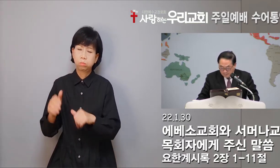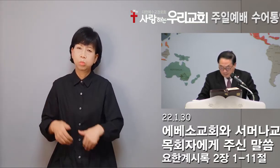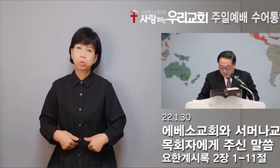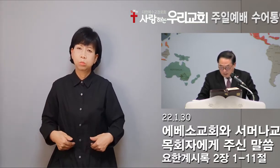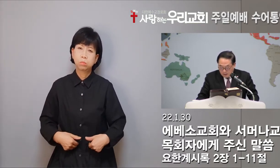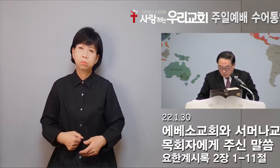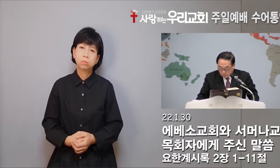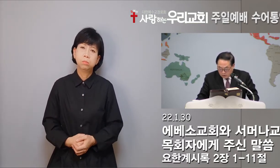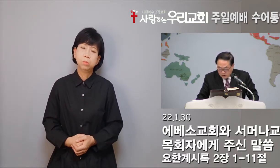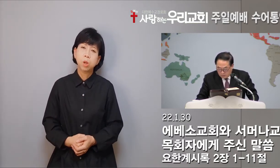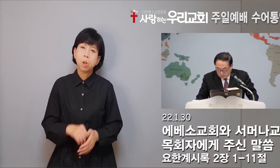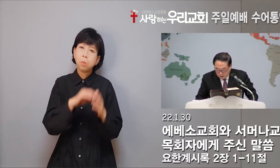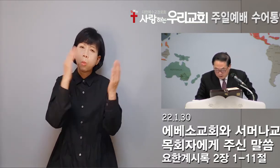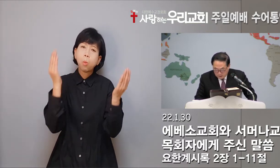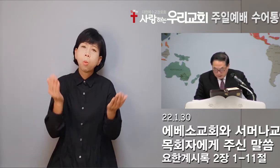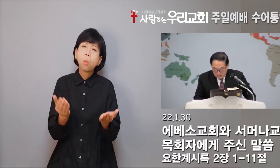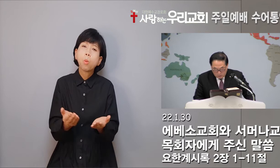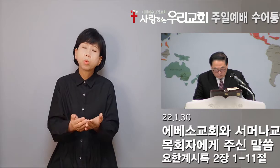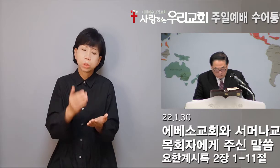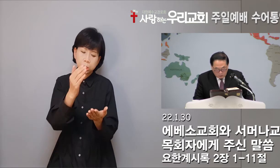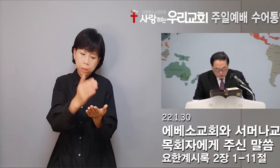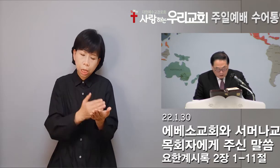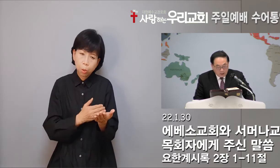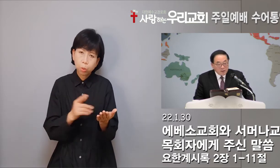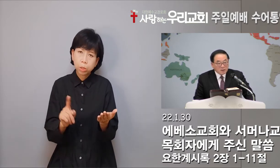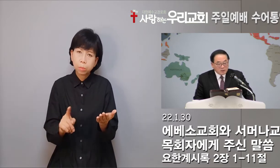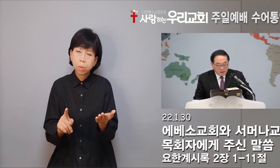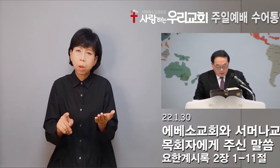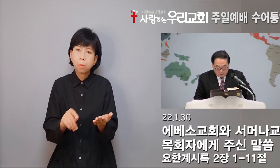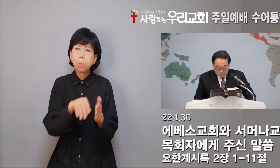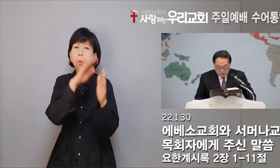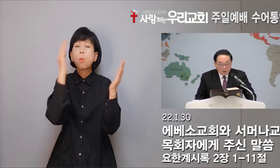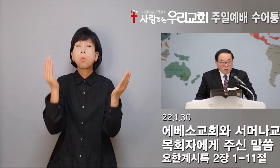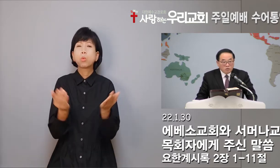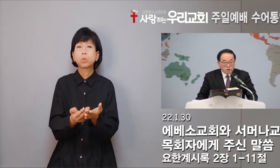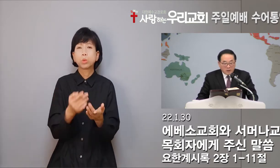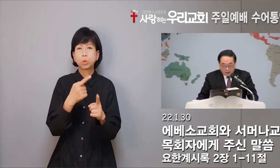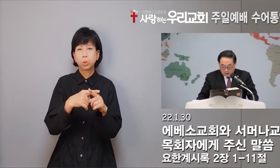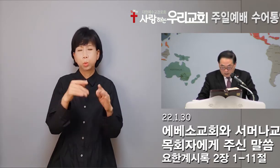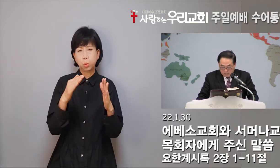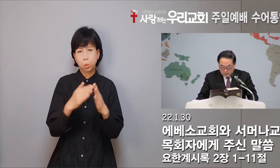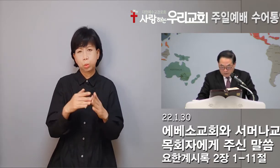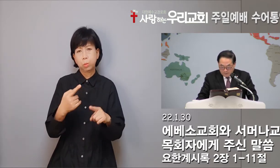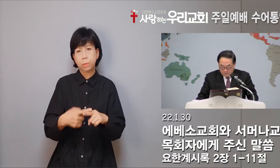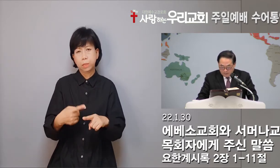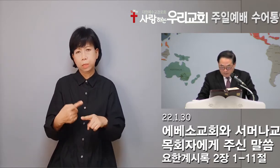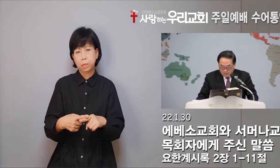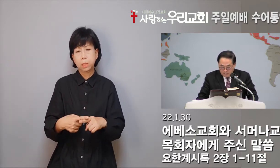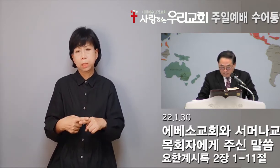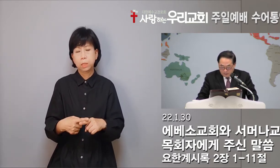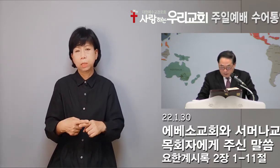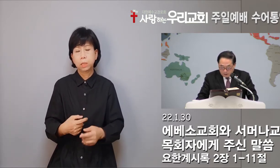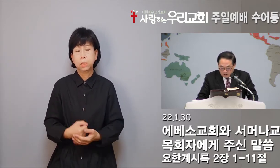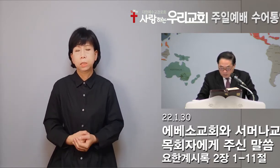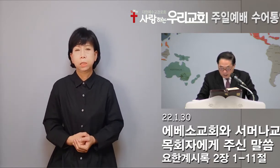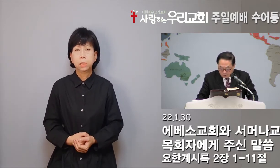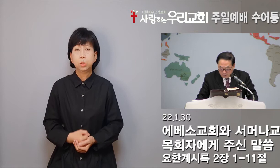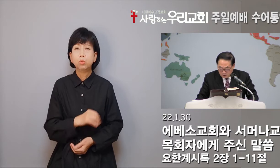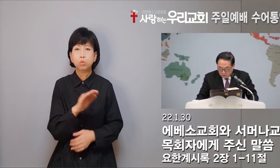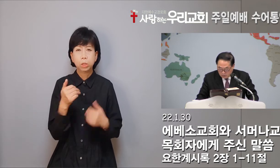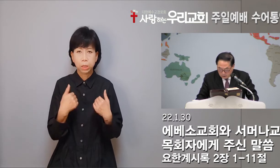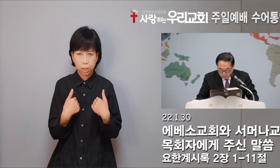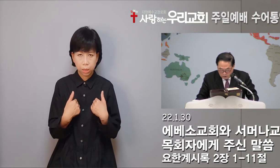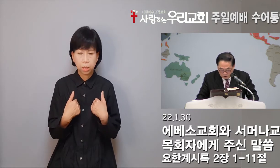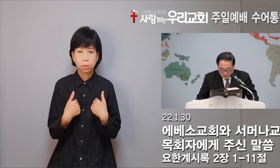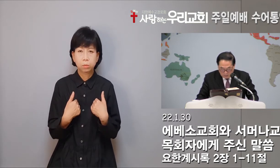것입니다. 모든 편지들이 모든 교회에게 읽혀져야 했음을 유념하라는 것입니다. 읽혀지는